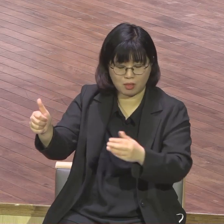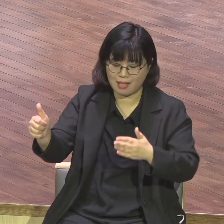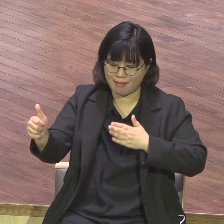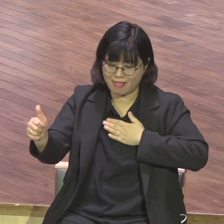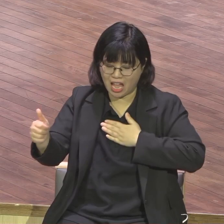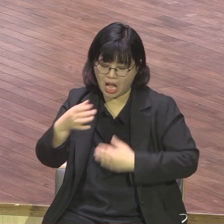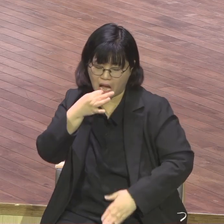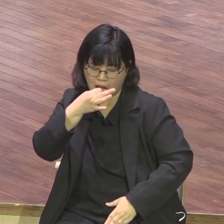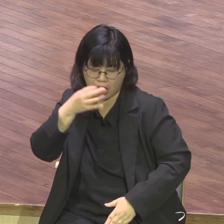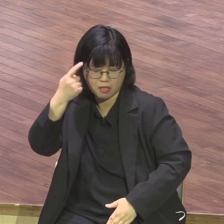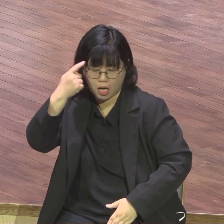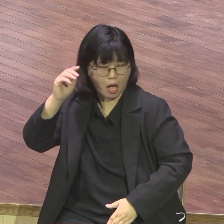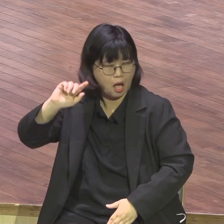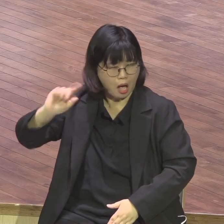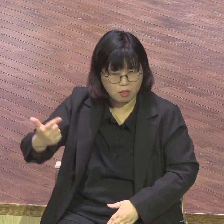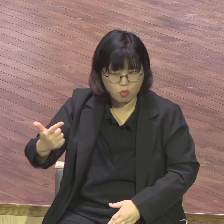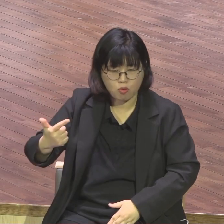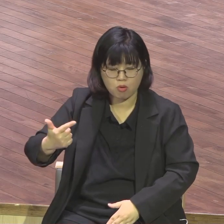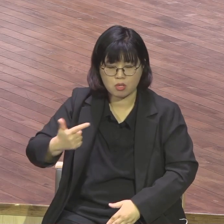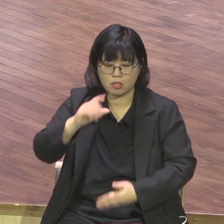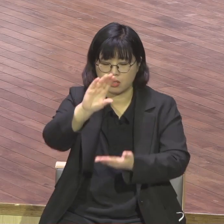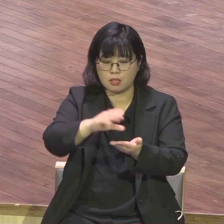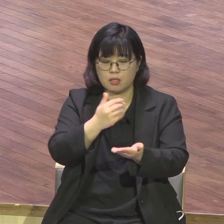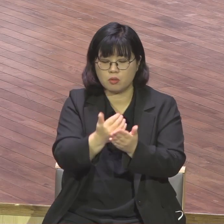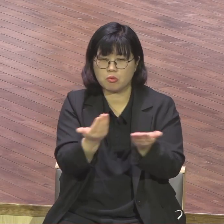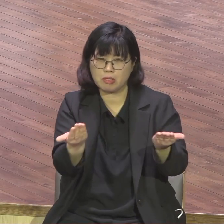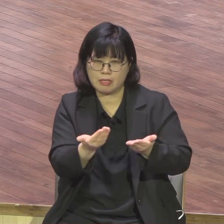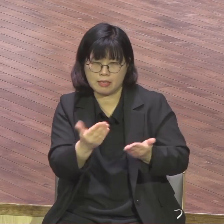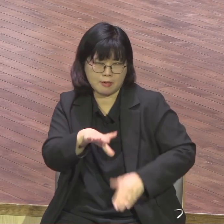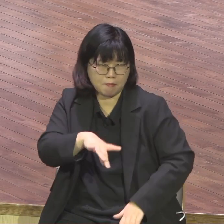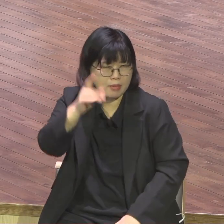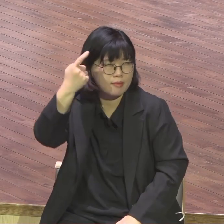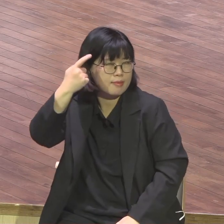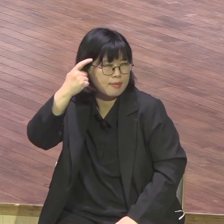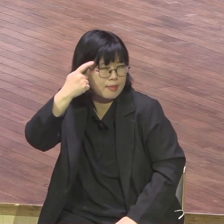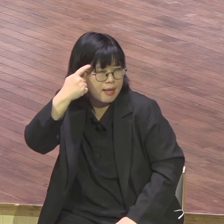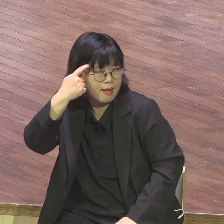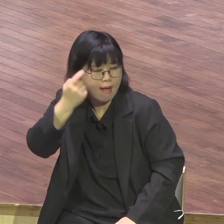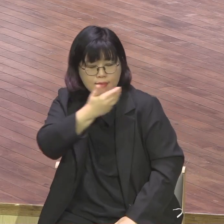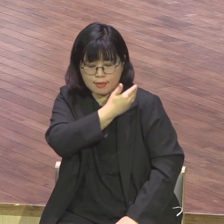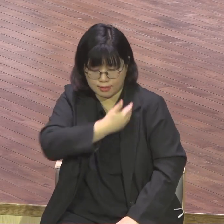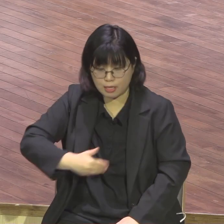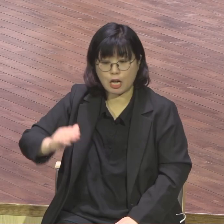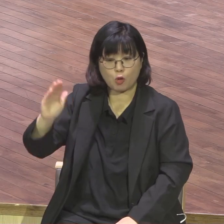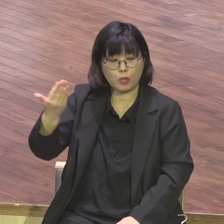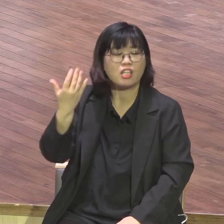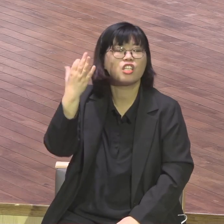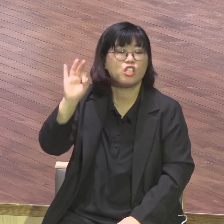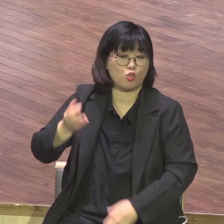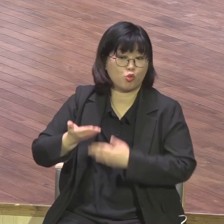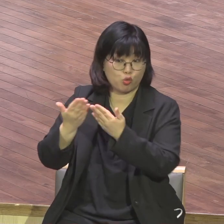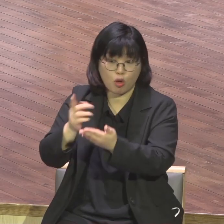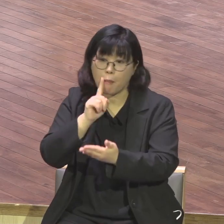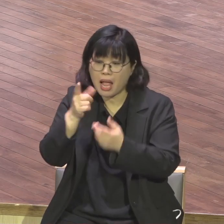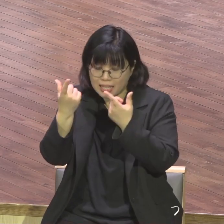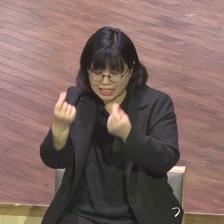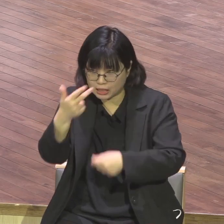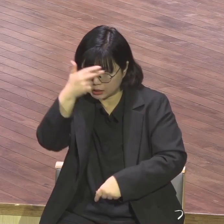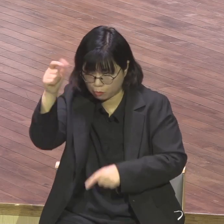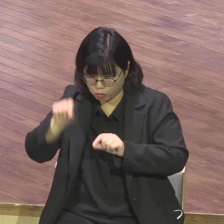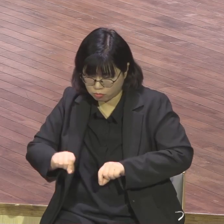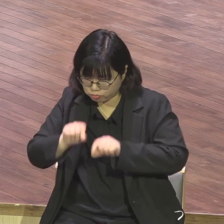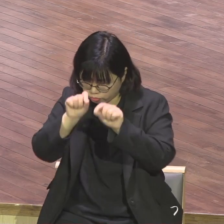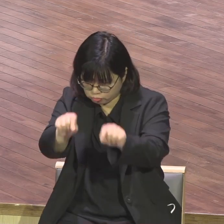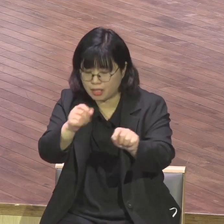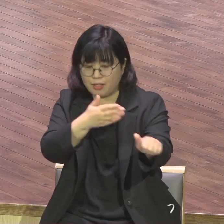구하는 영적 우선순위가 분명한 그리스도의 절대 제자들 다 되시기를 제목으로 축복합니다. 두